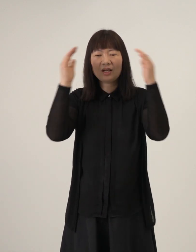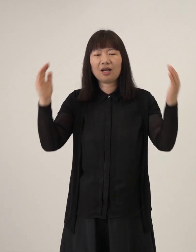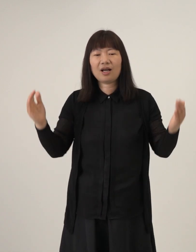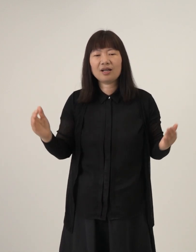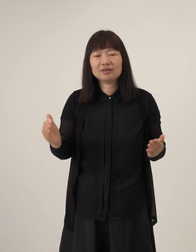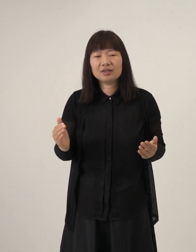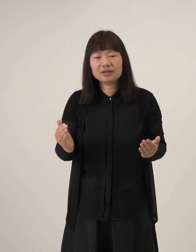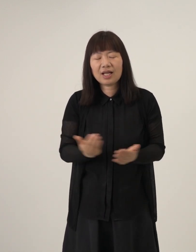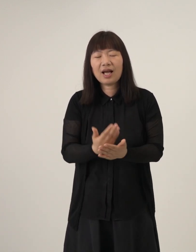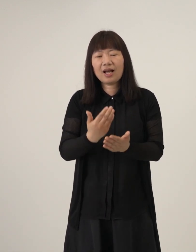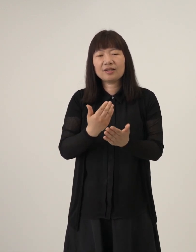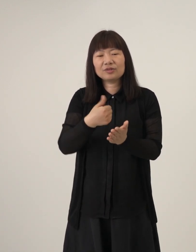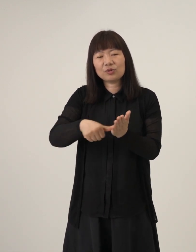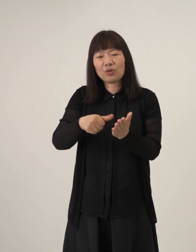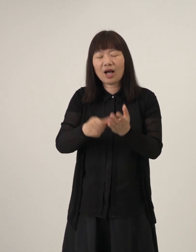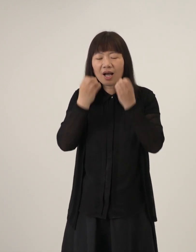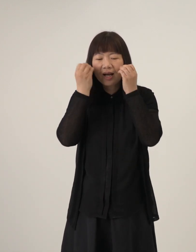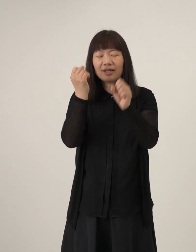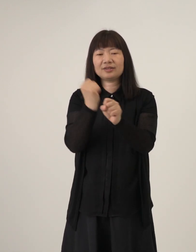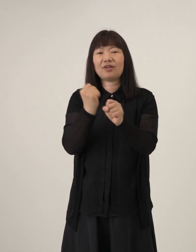모든 만물